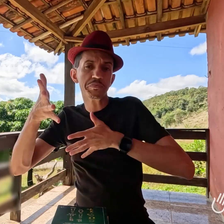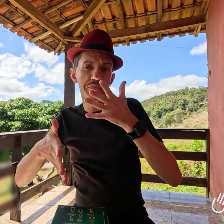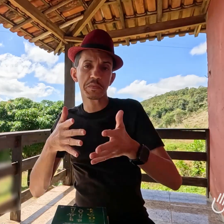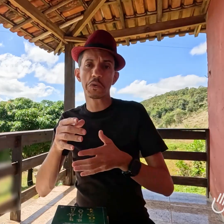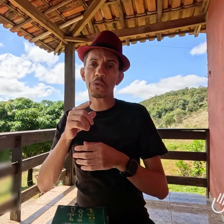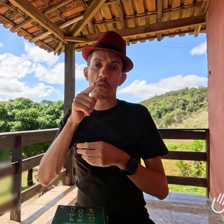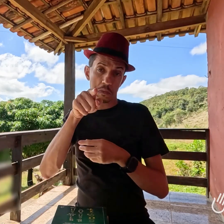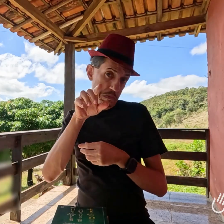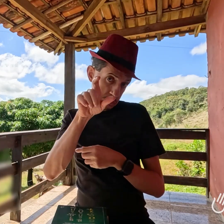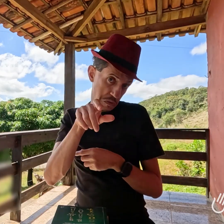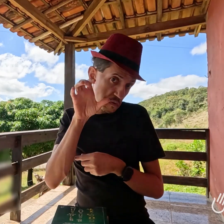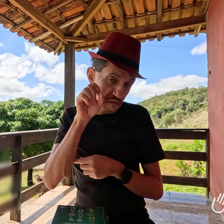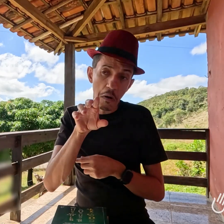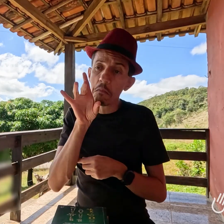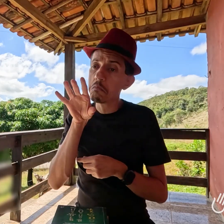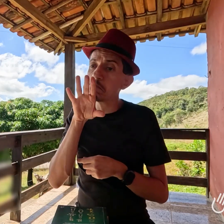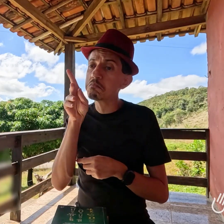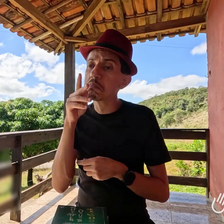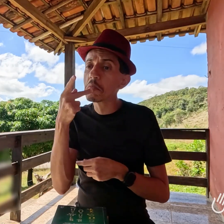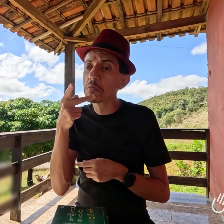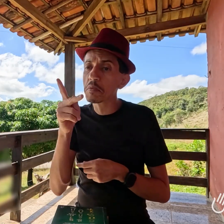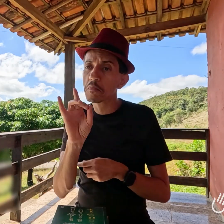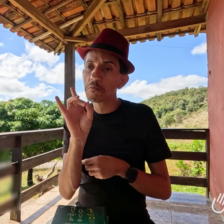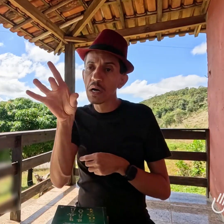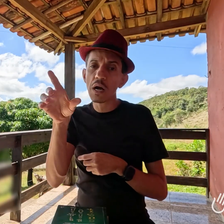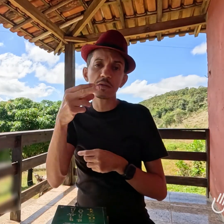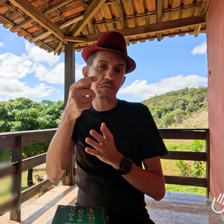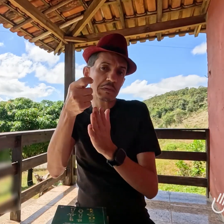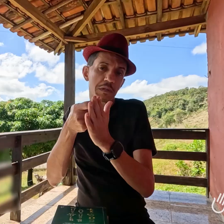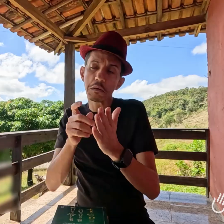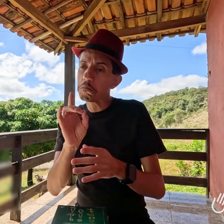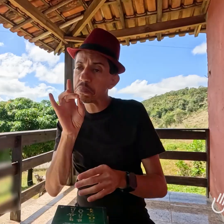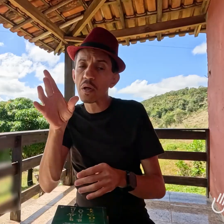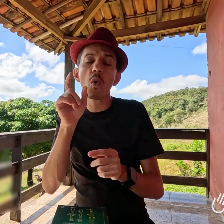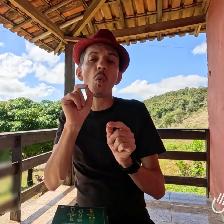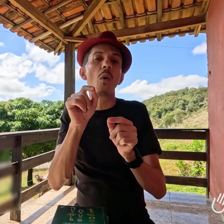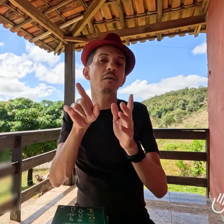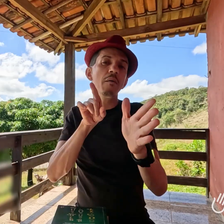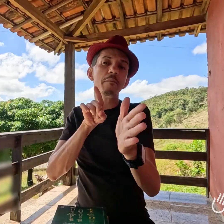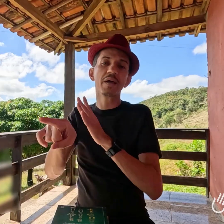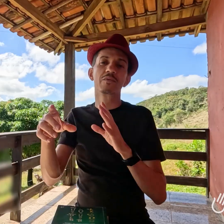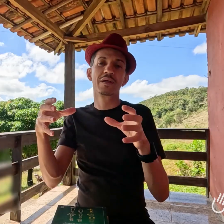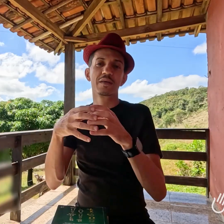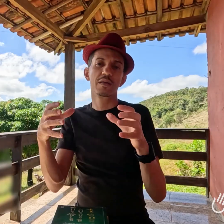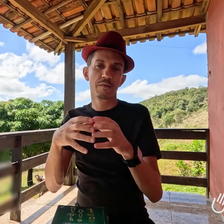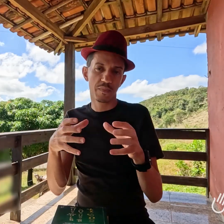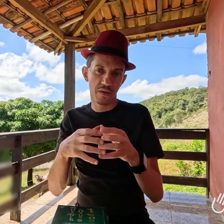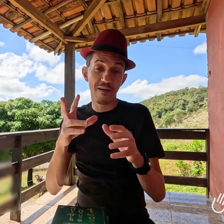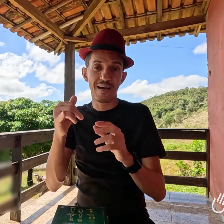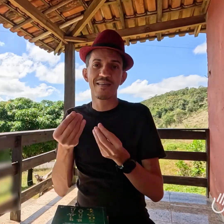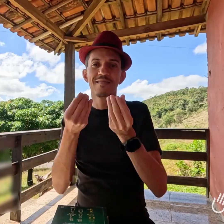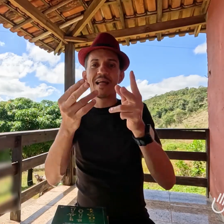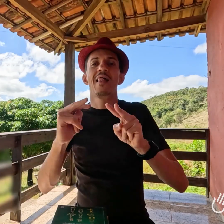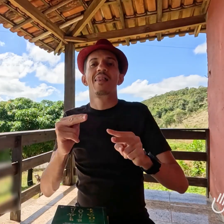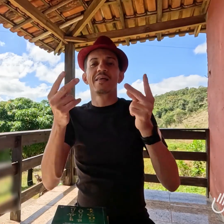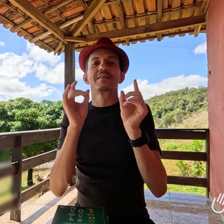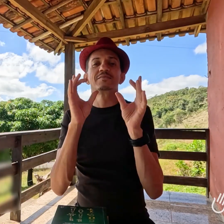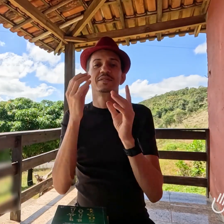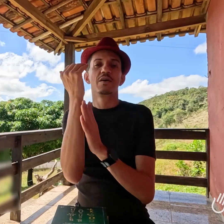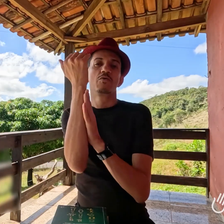ou do link aqui abaixo no WhatsApp, e então você vai ter a possibilidade de ter uma condição especial com desconto para fazer upgrade